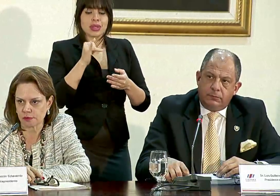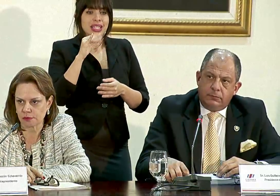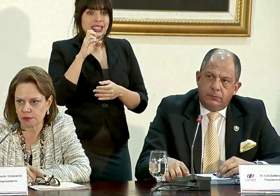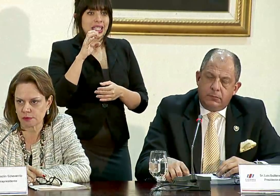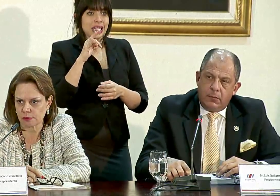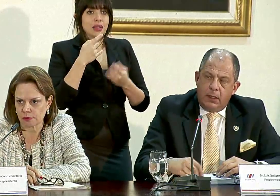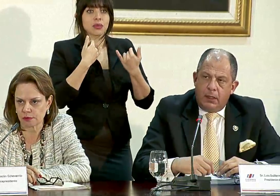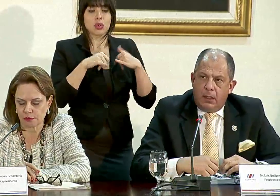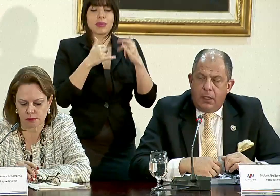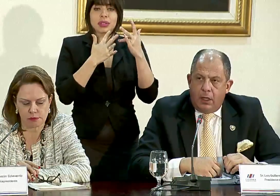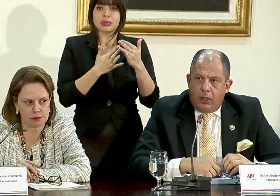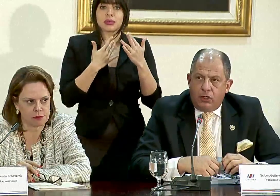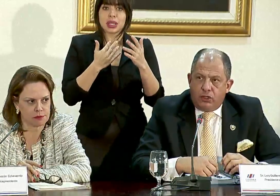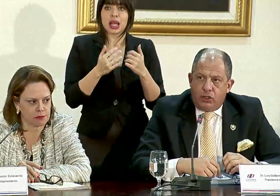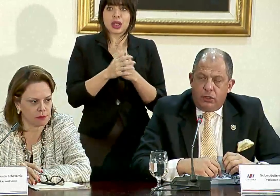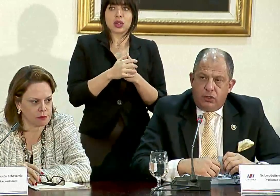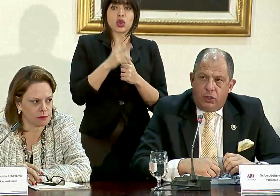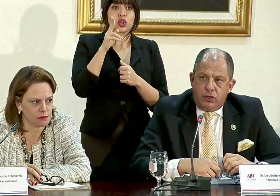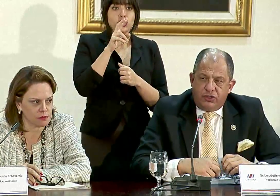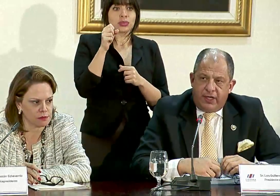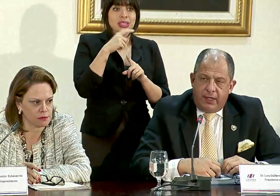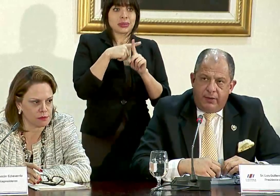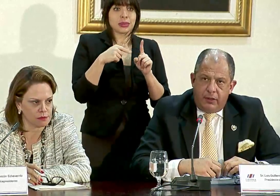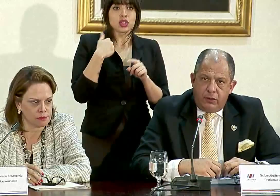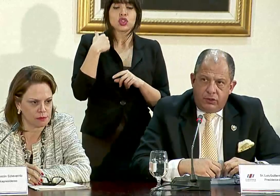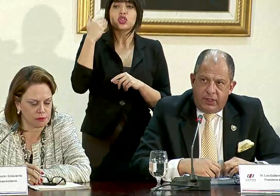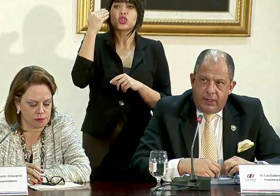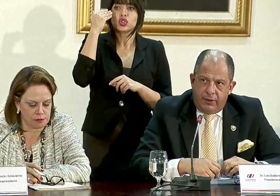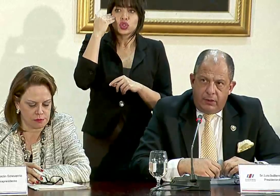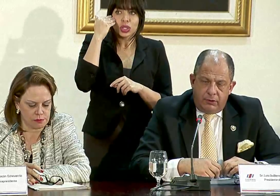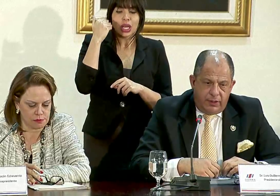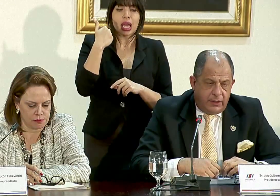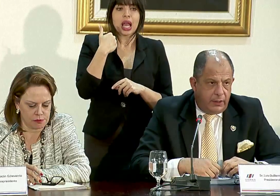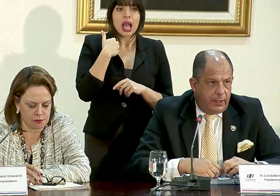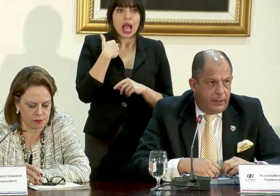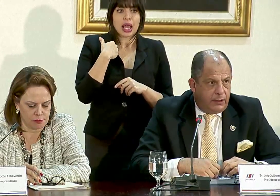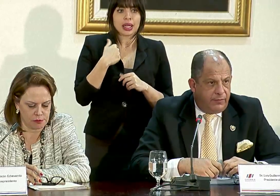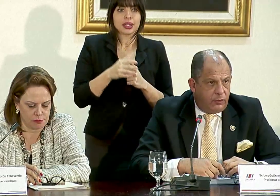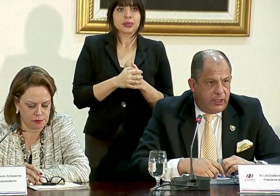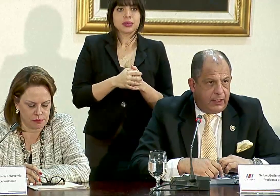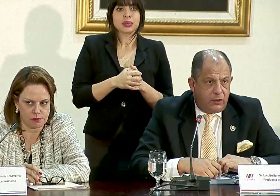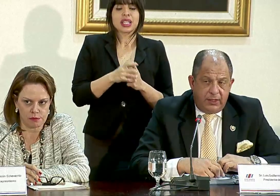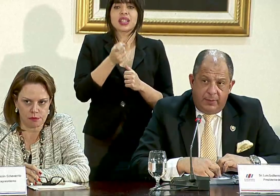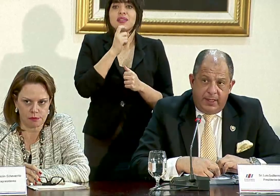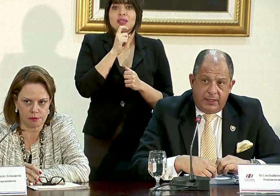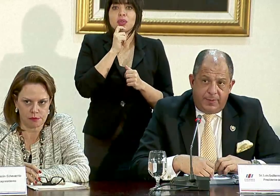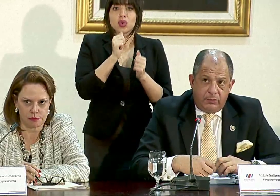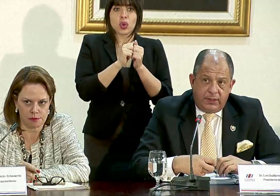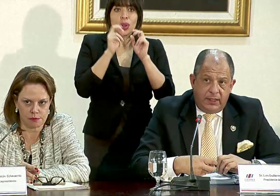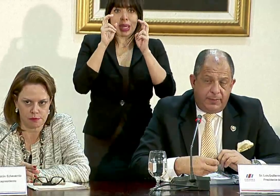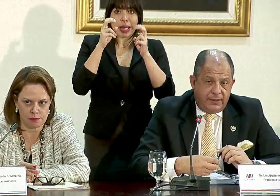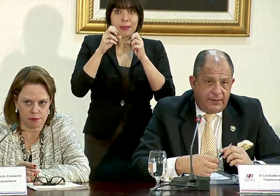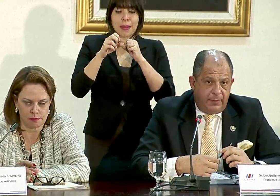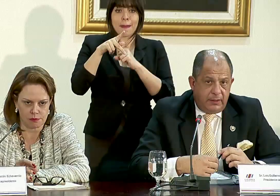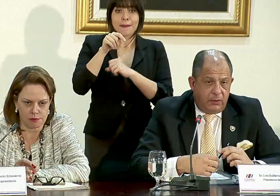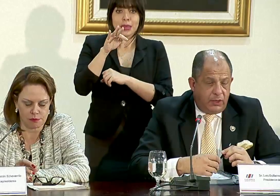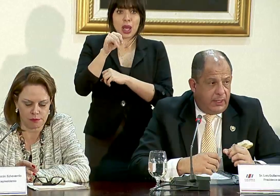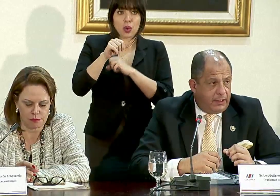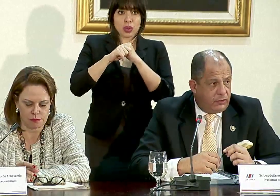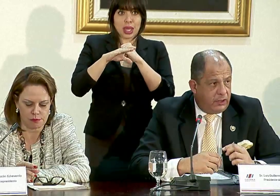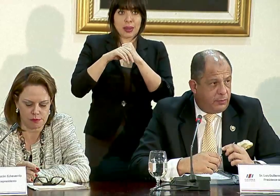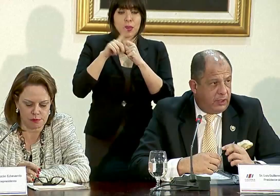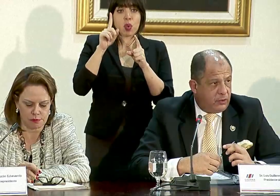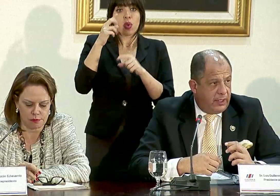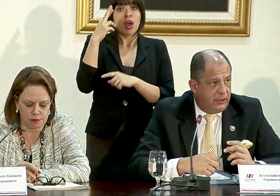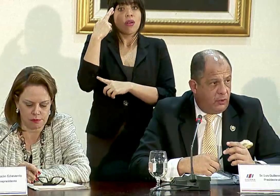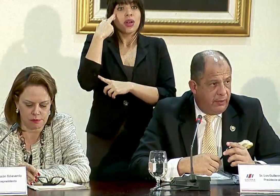estamos esperando todavía dos meses y medio yo sé que ha habido yo sé que ha habido Richard dificultades con el tema de las pautas y precisamente una